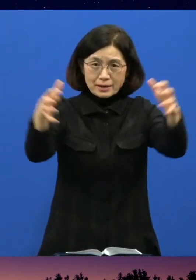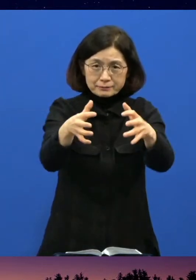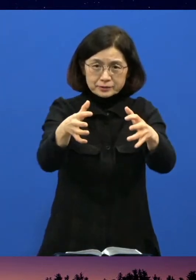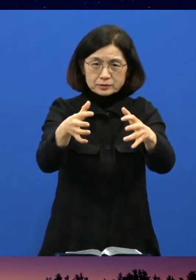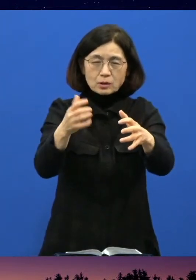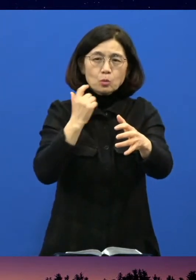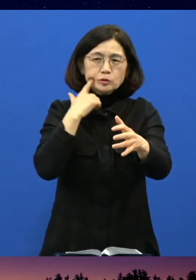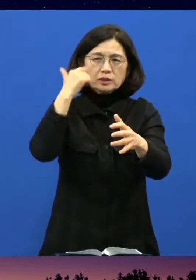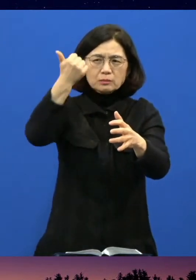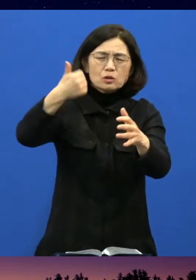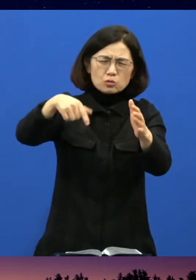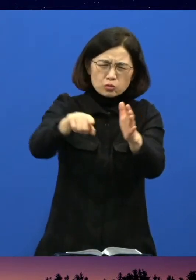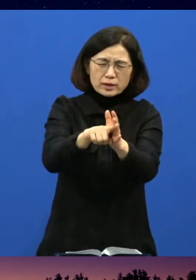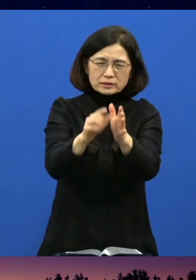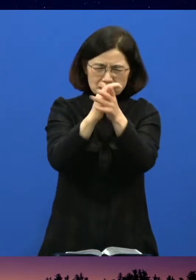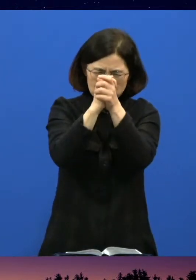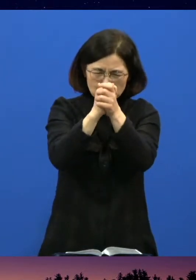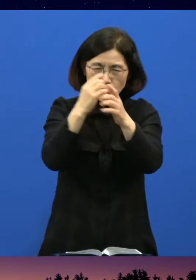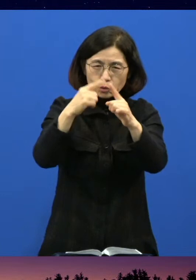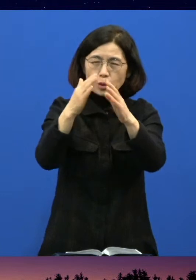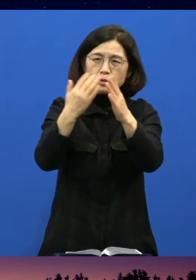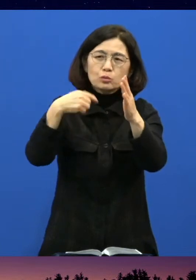강한 교회가 되게 하시죠.